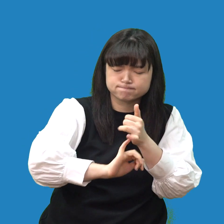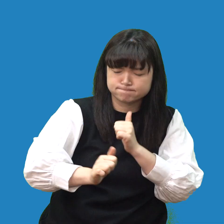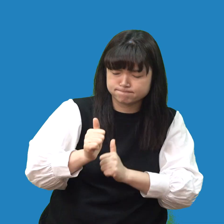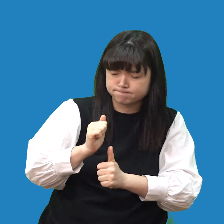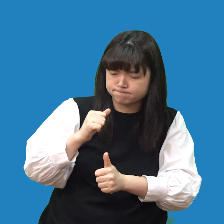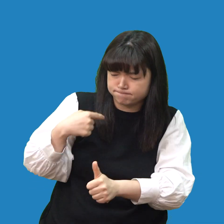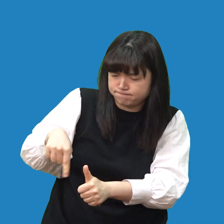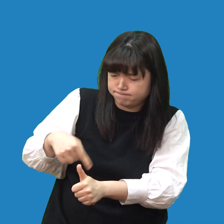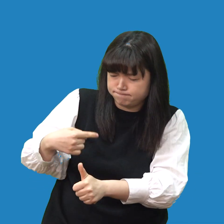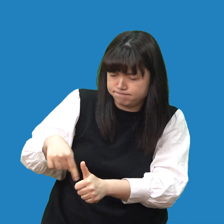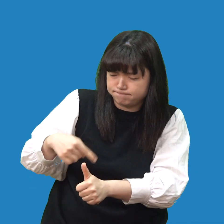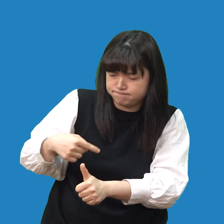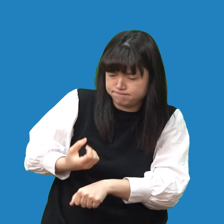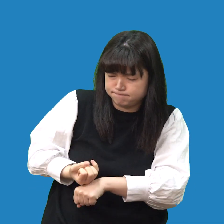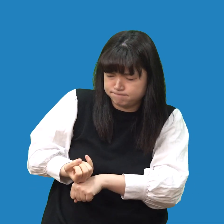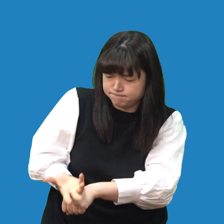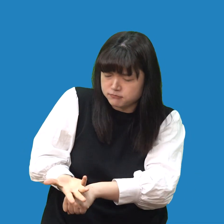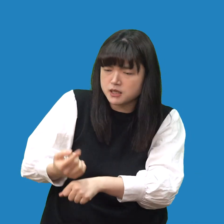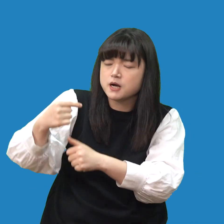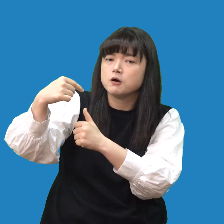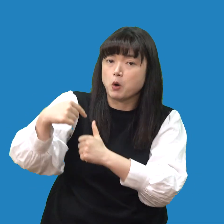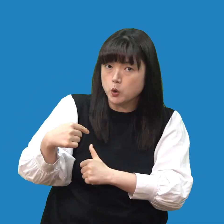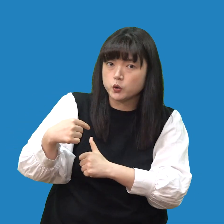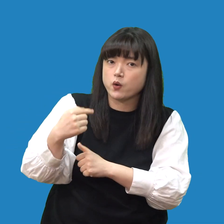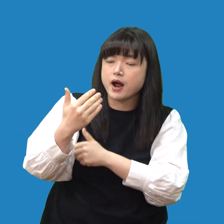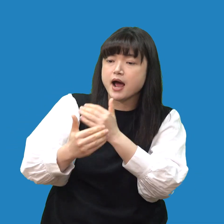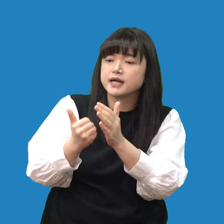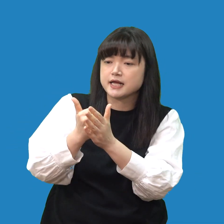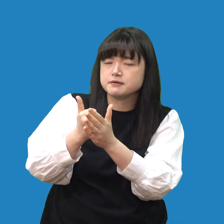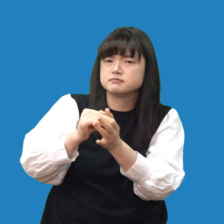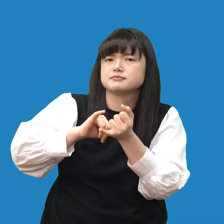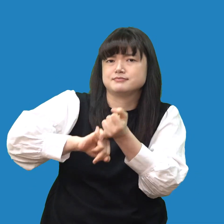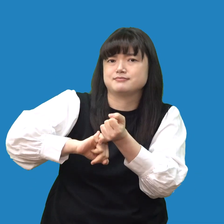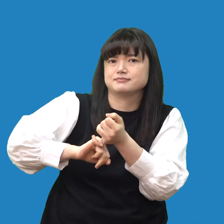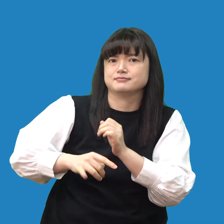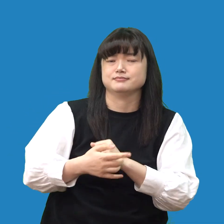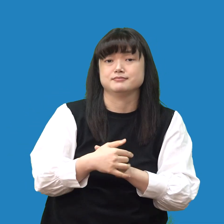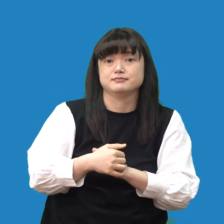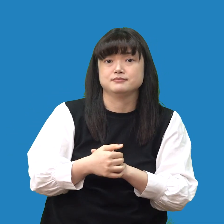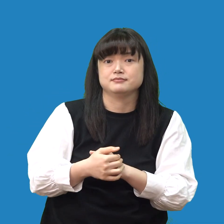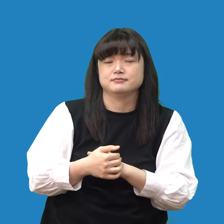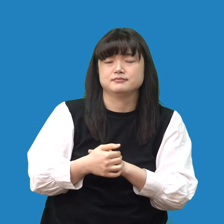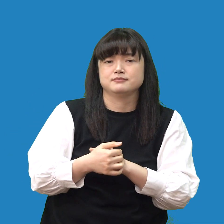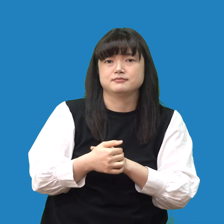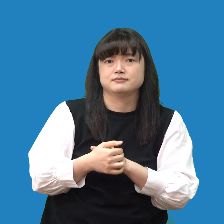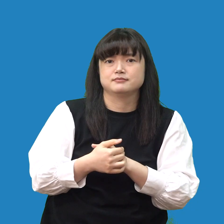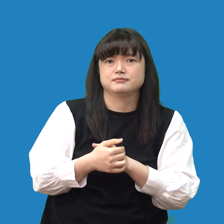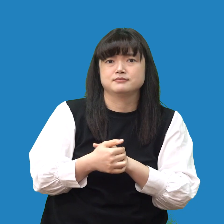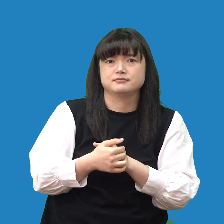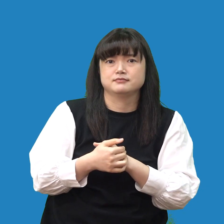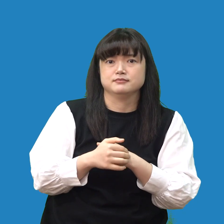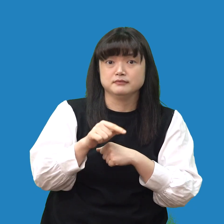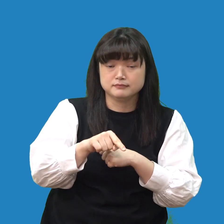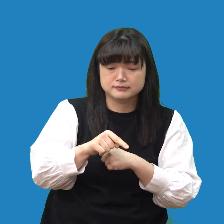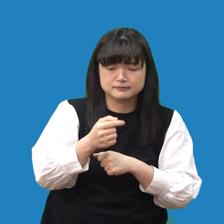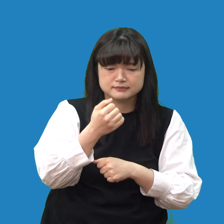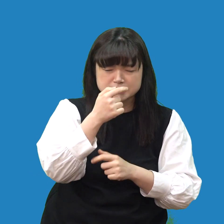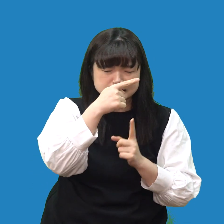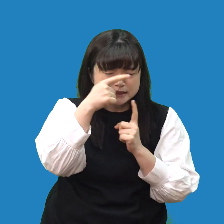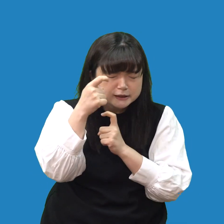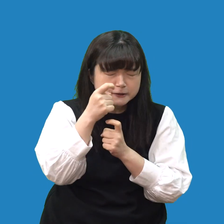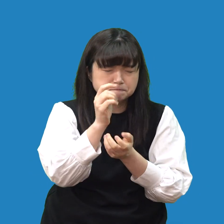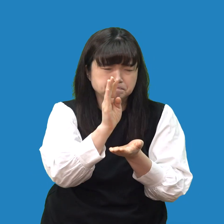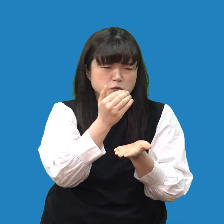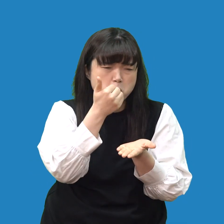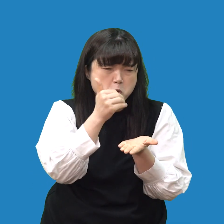전수하라는 그 명령과 하나님이 세운 약속이 거기 있었습니다. 그리고 거기에 기념비를 세우고 난